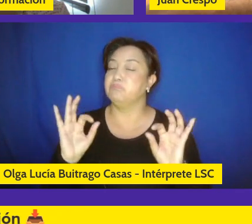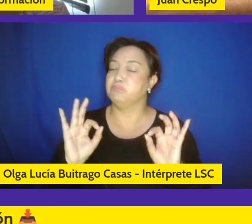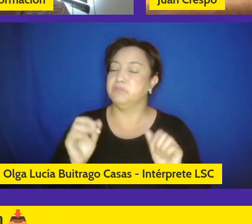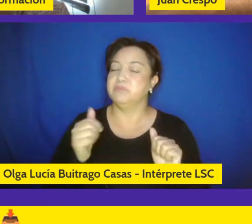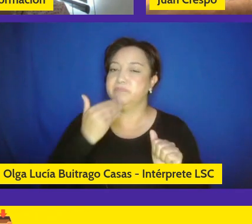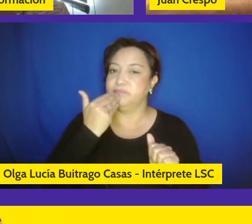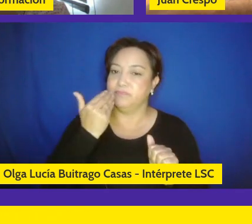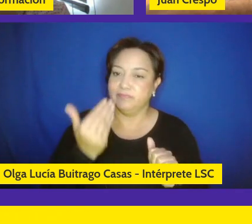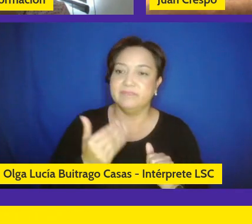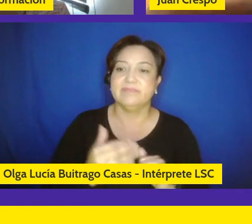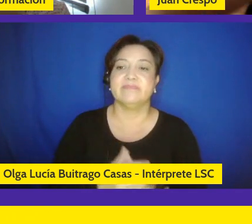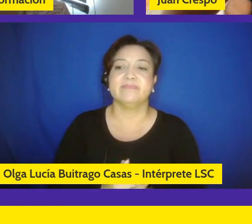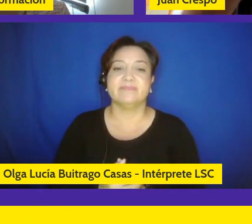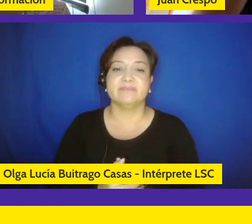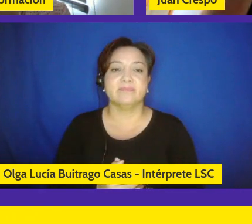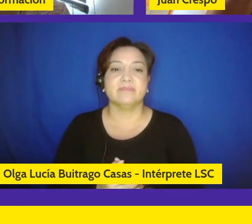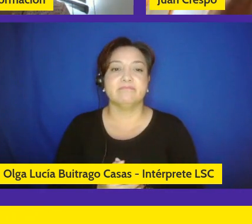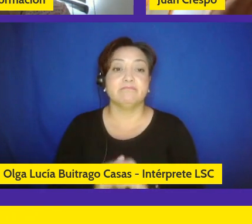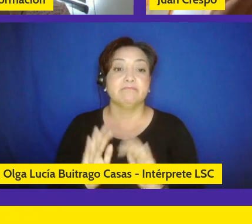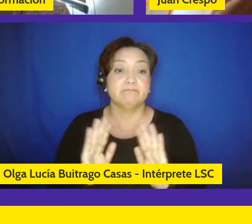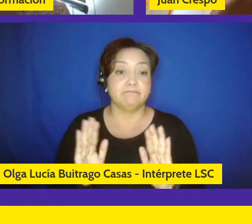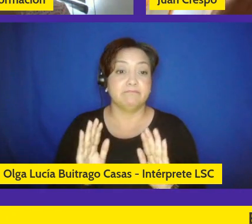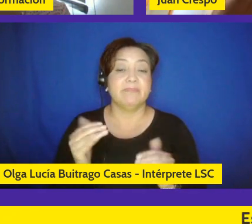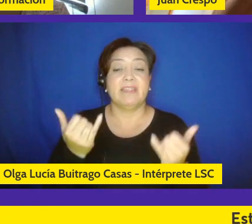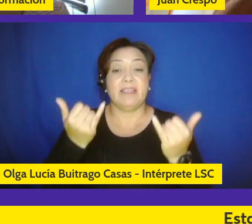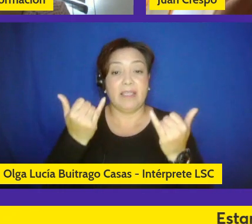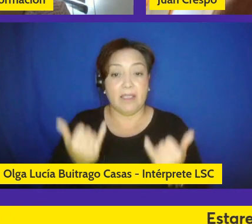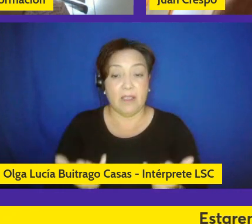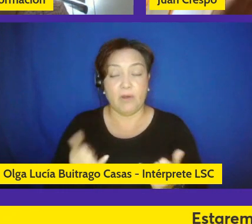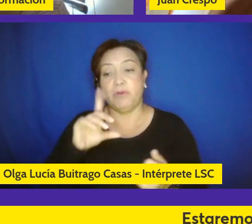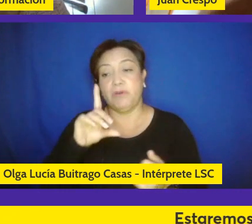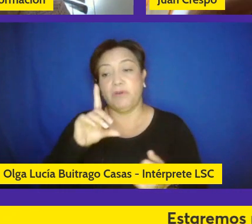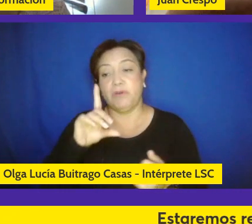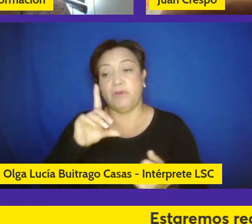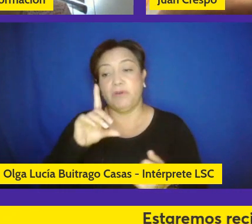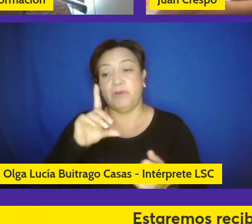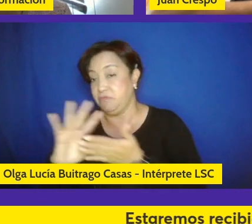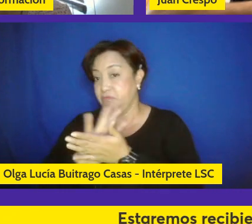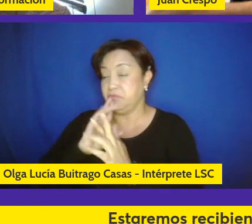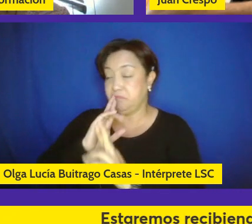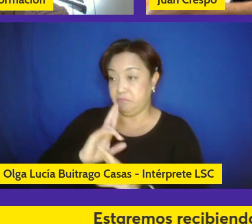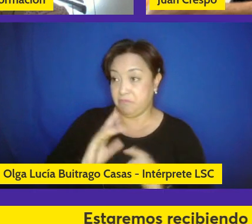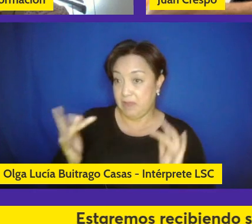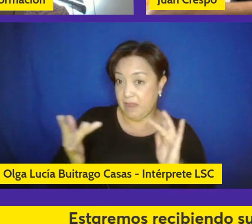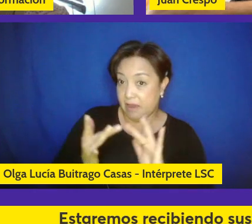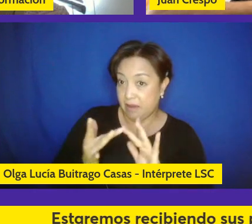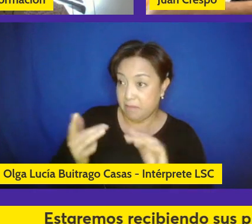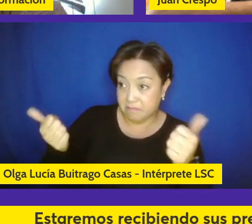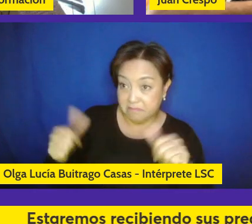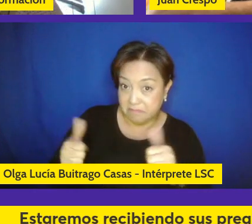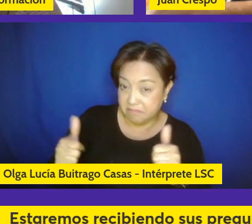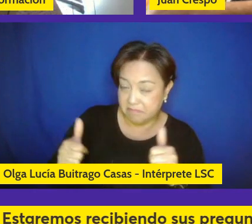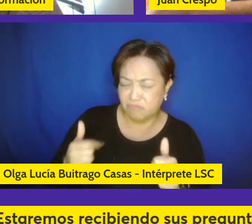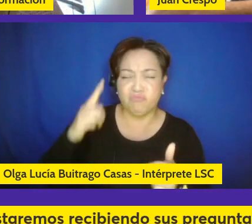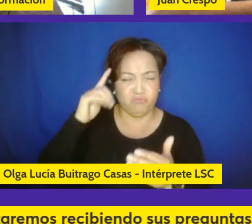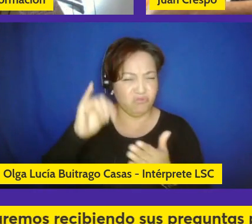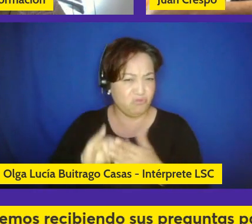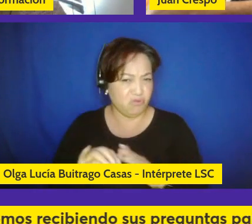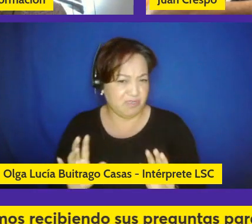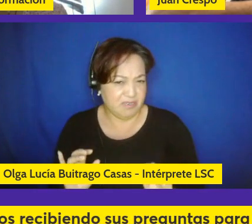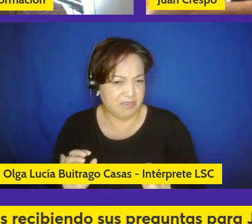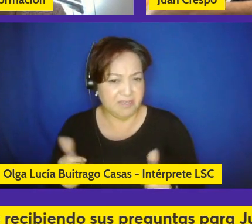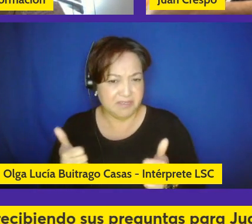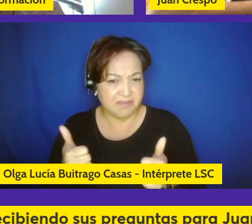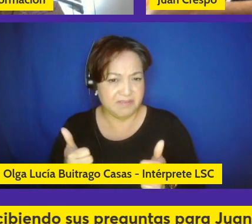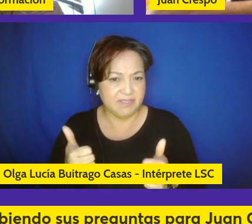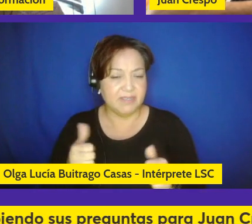Ahora espero que Diego nos diga si respondimos su pregunta, aunque yo creo que sí. Pero por otro lado nos